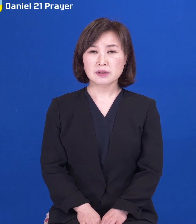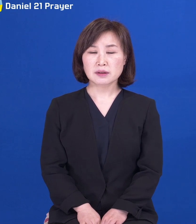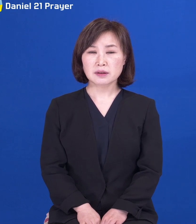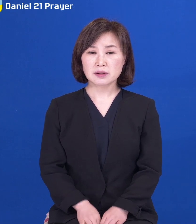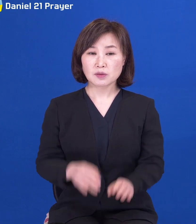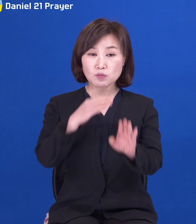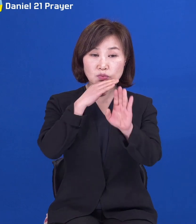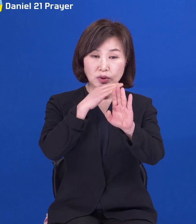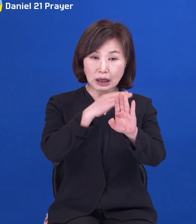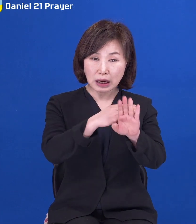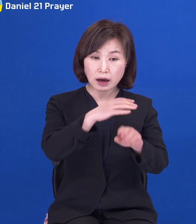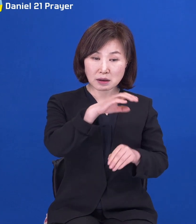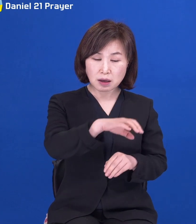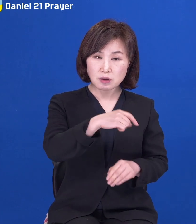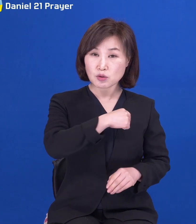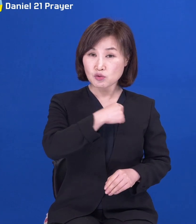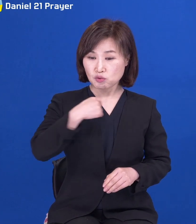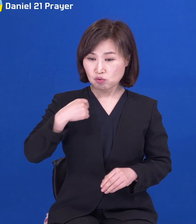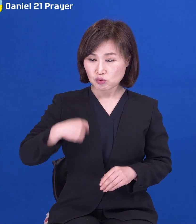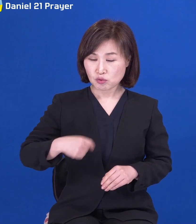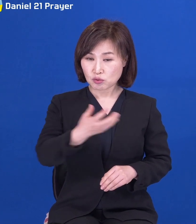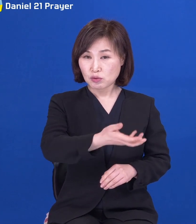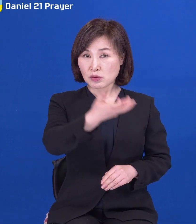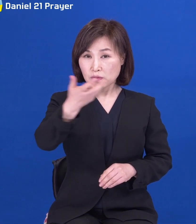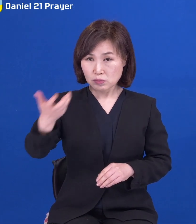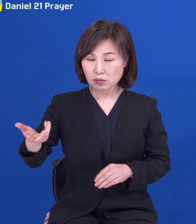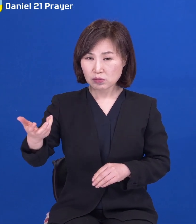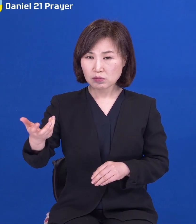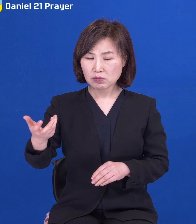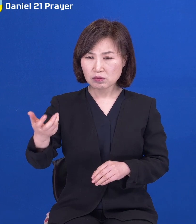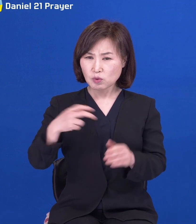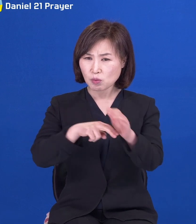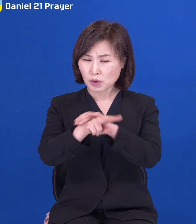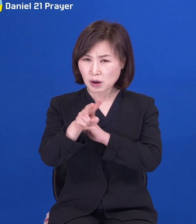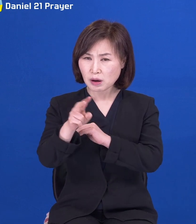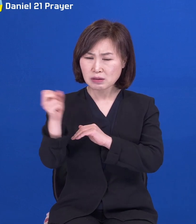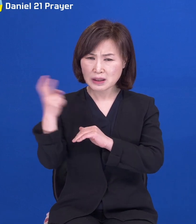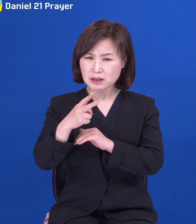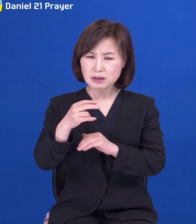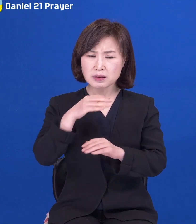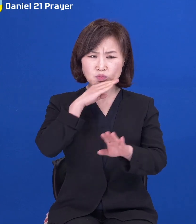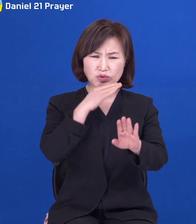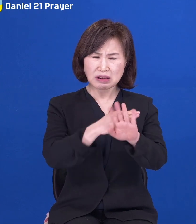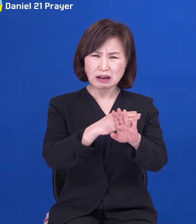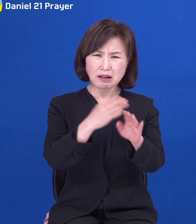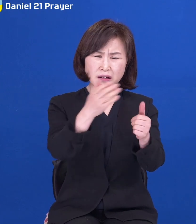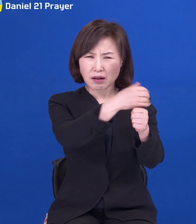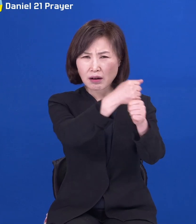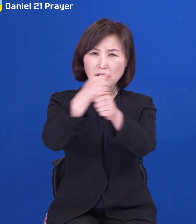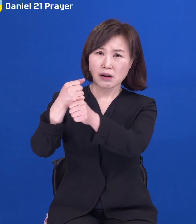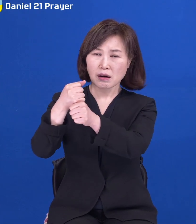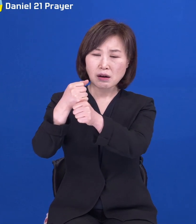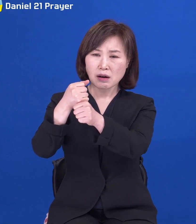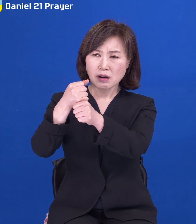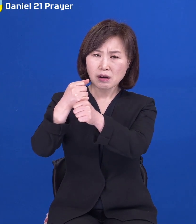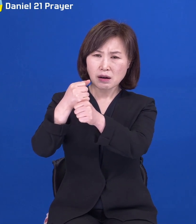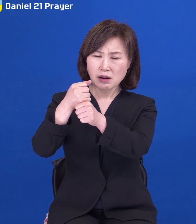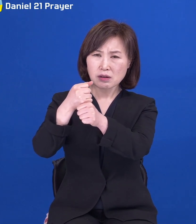북한에서 이제 중국으로 넘어가고 또 다시 북한으로 잡혀가고 그런 과정